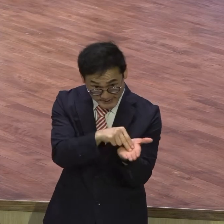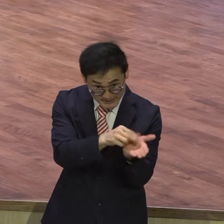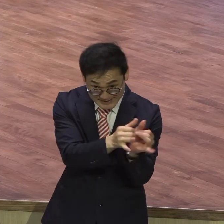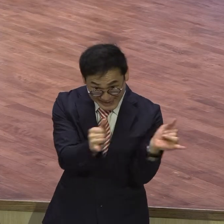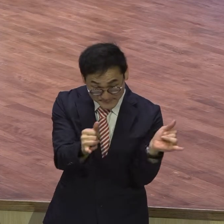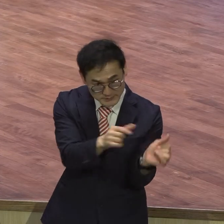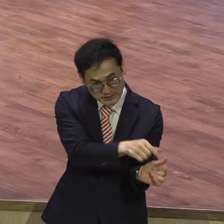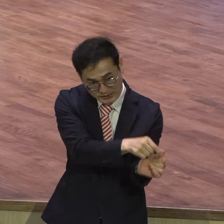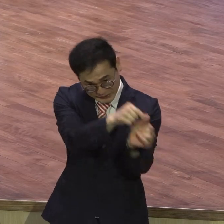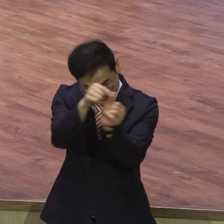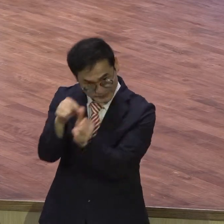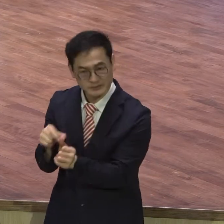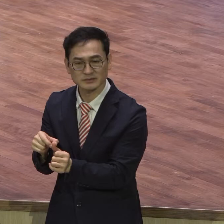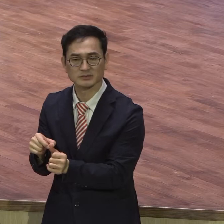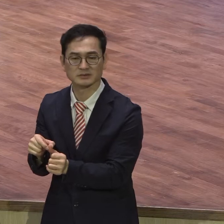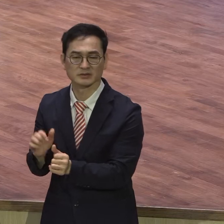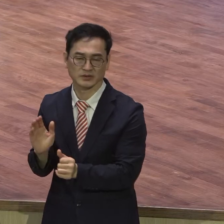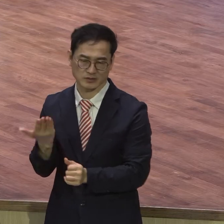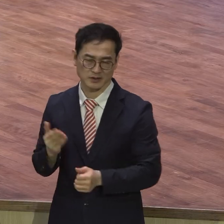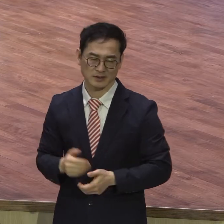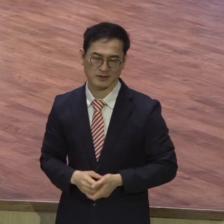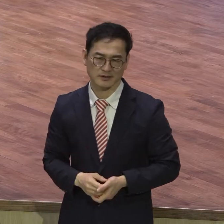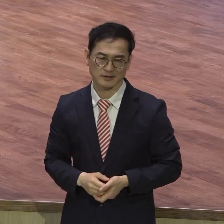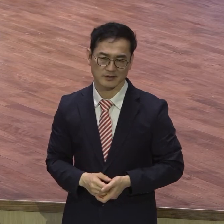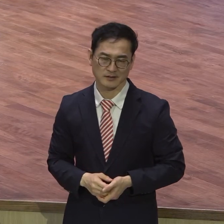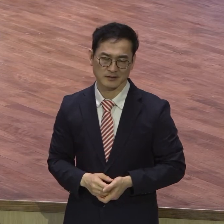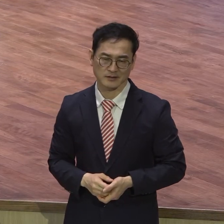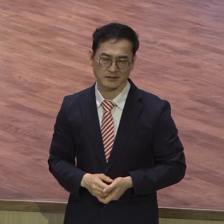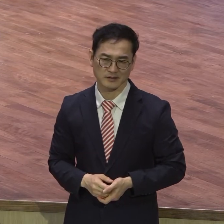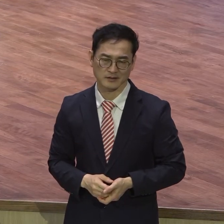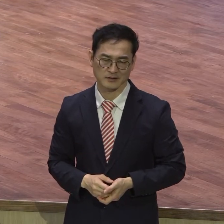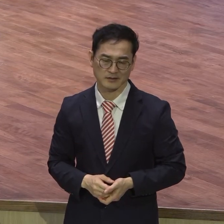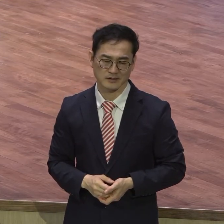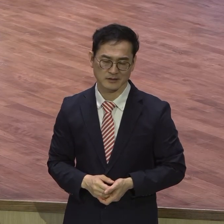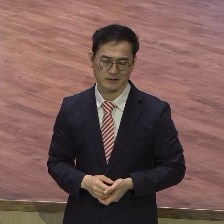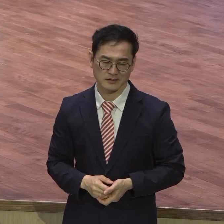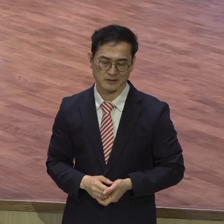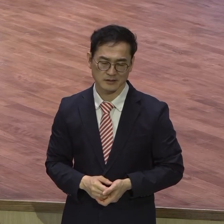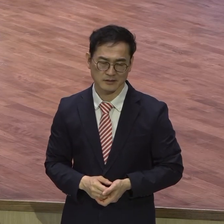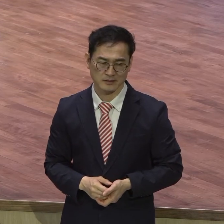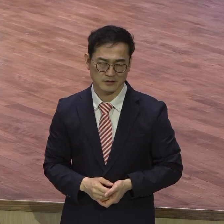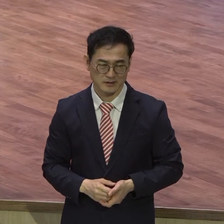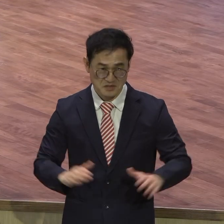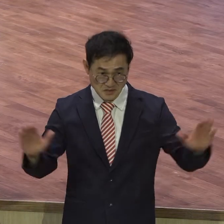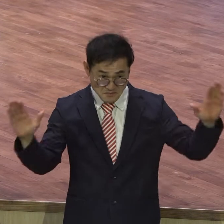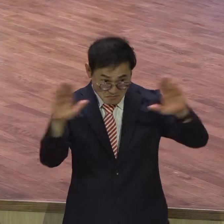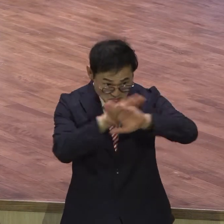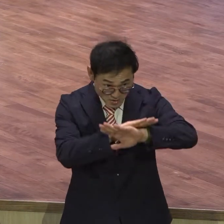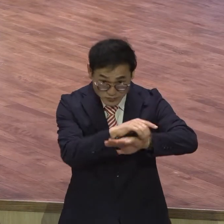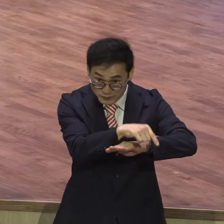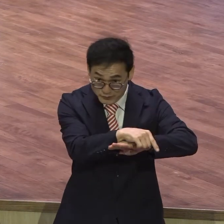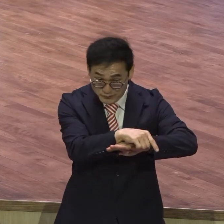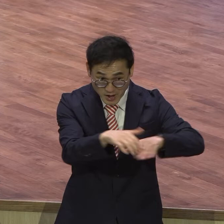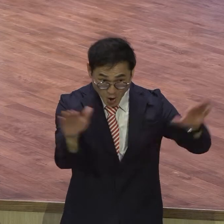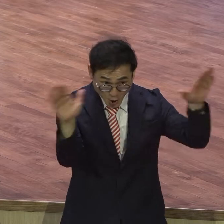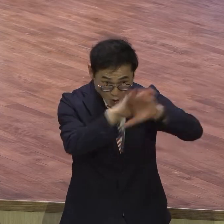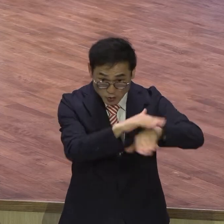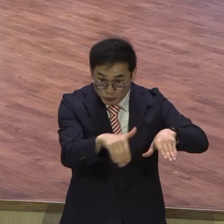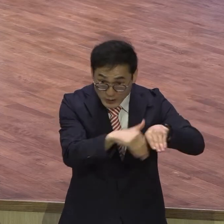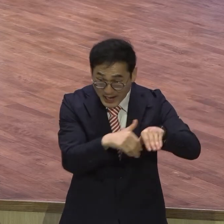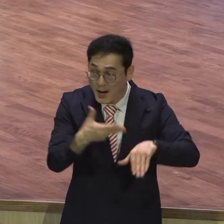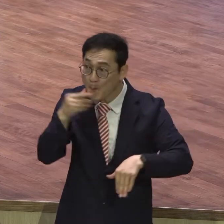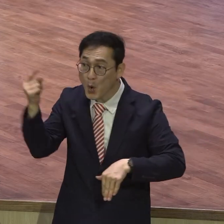허감문화를 뭐요? 여운 가족들은 보급문화를 바꿔야 돼요 보급문화 허감문화를